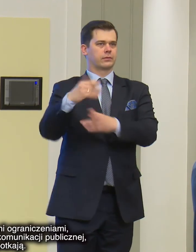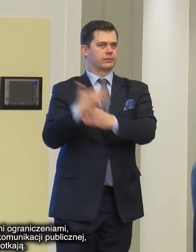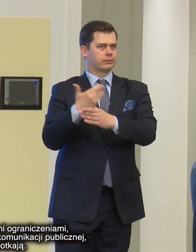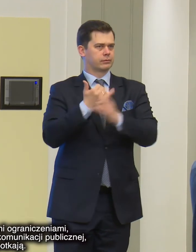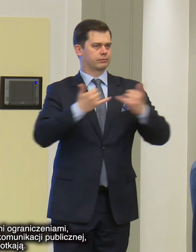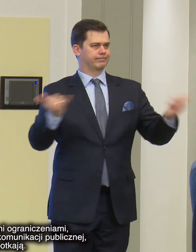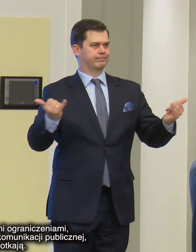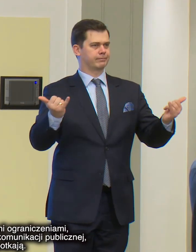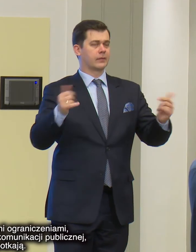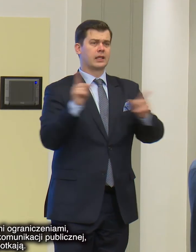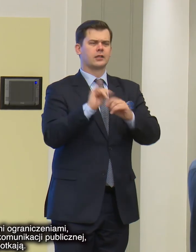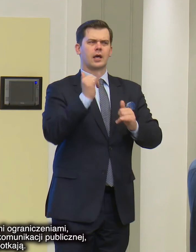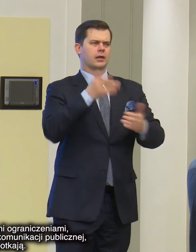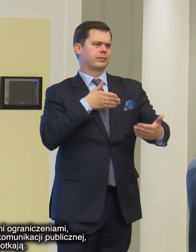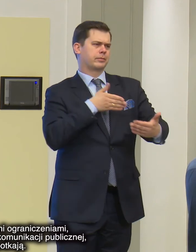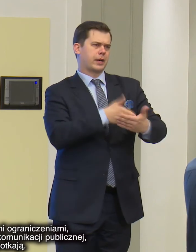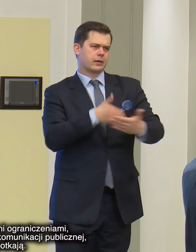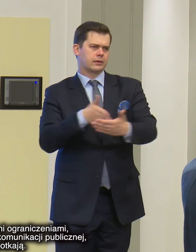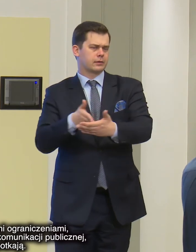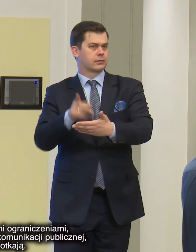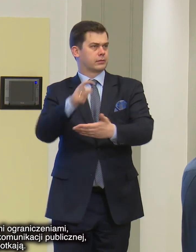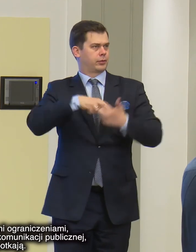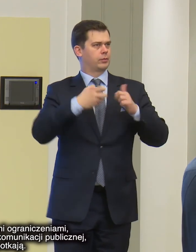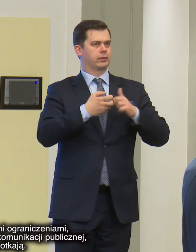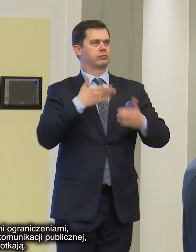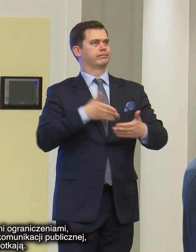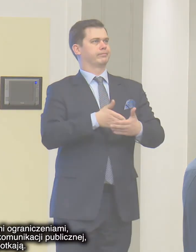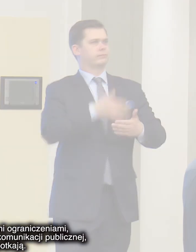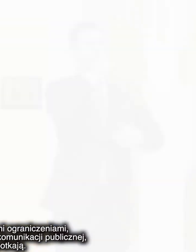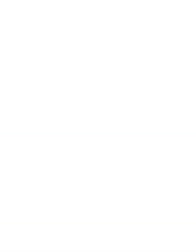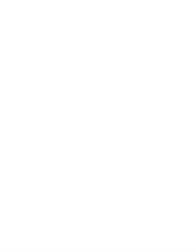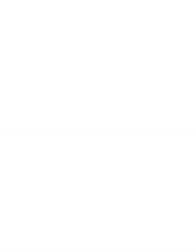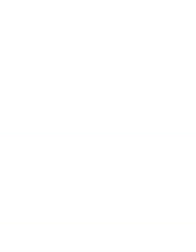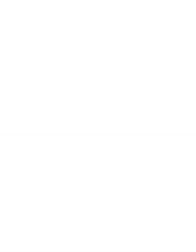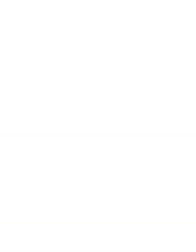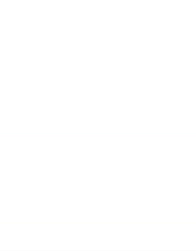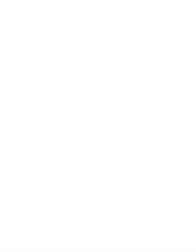przewoźnika, na jakie bariery infrastrukturalne napotkają.